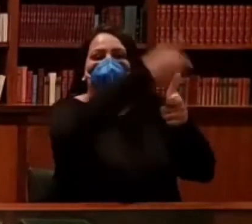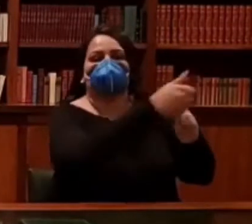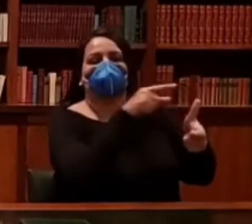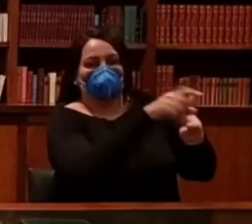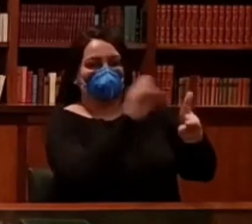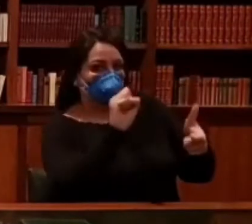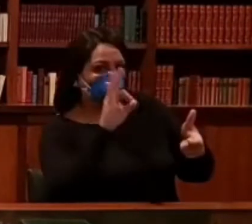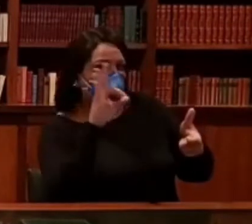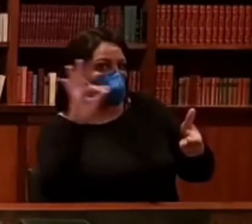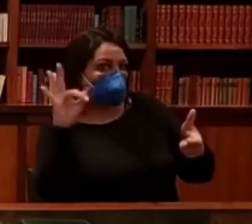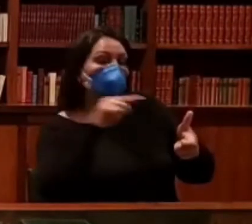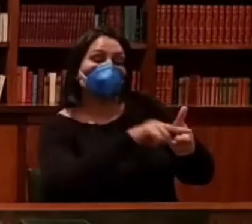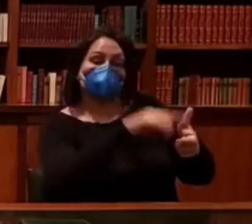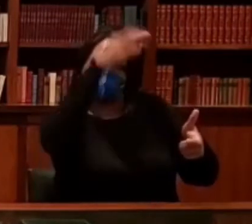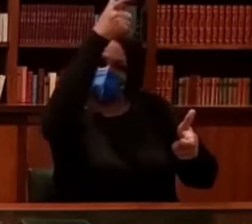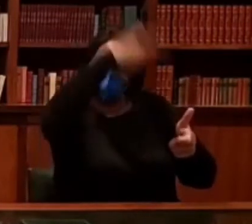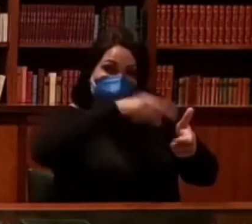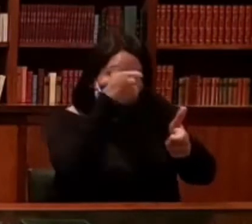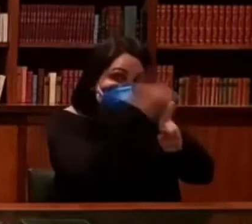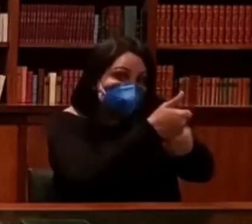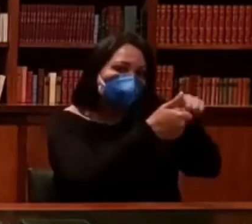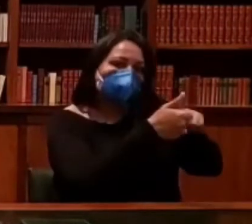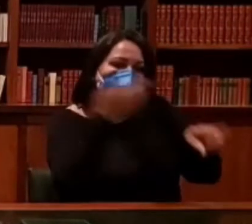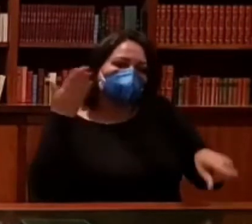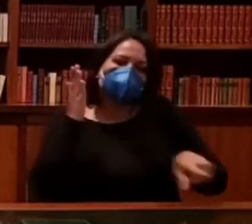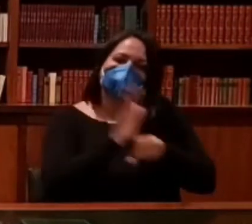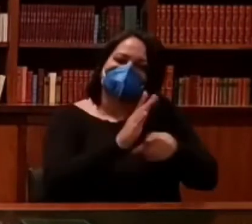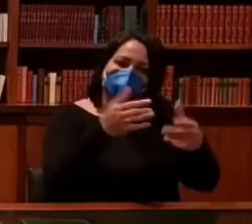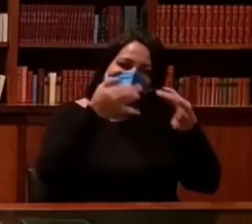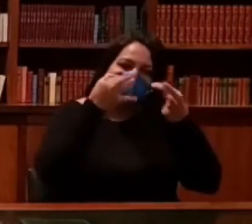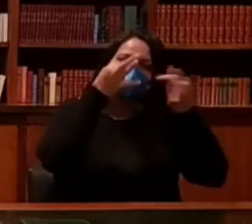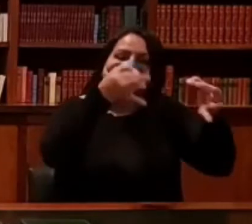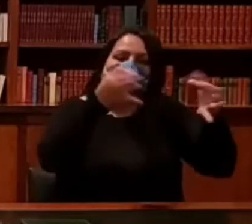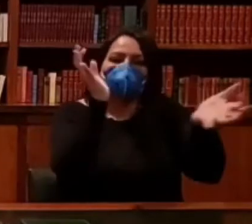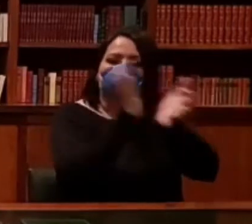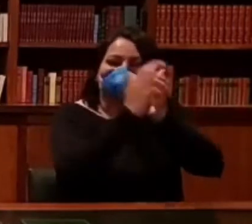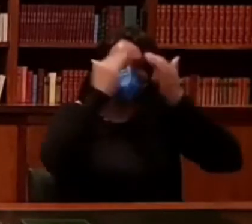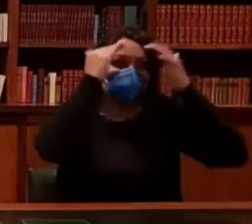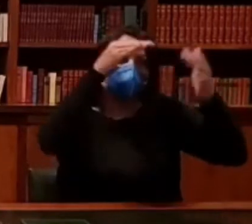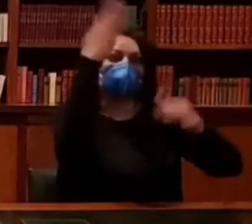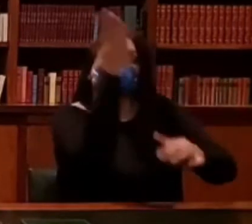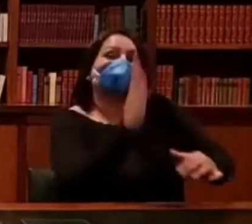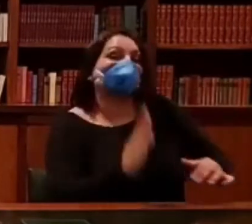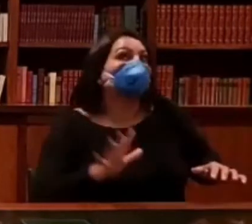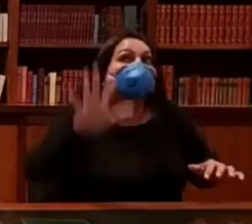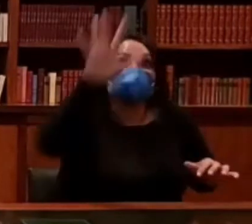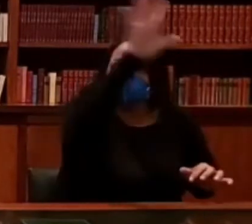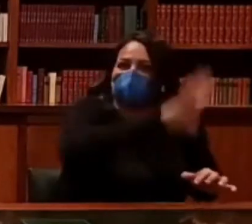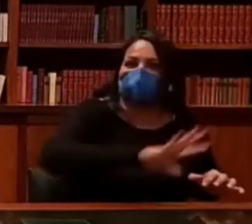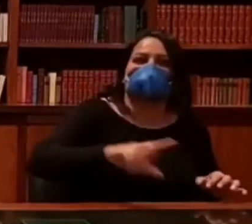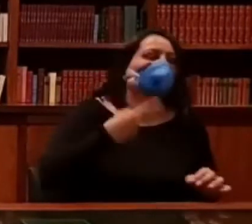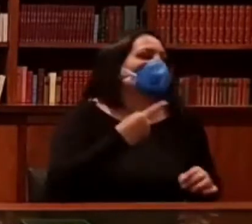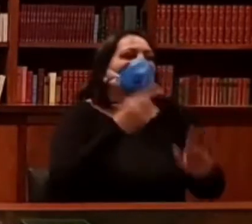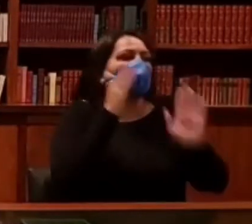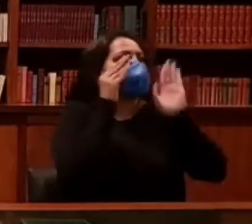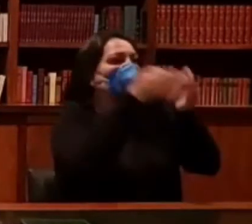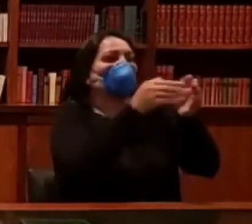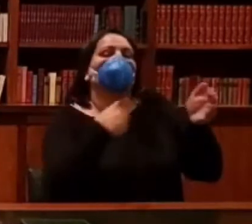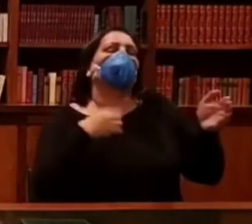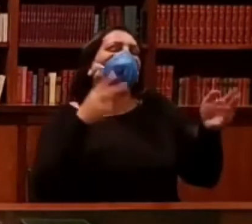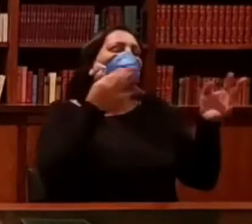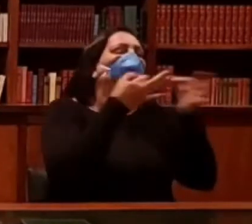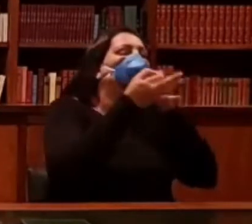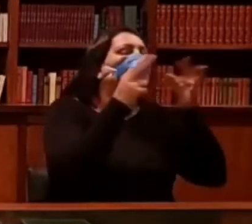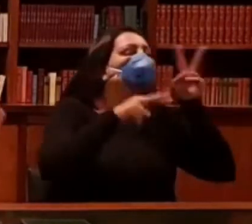realmente atenda os interesses da nação brasileira. Não é uma pessoa que tem uma visão apenas. Ah, a minha visão é essa. Não é